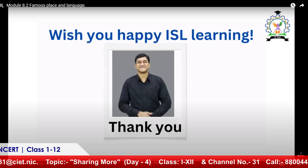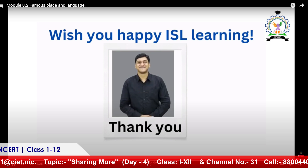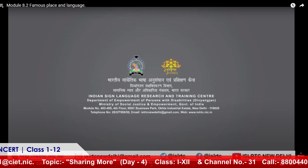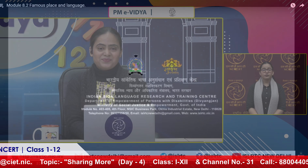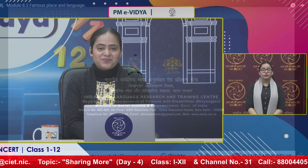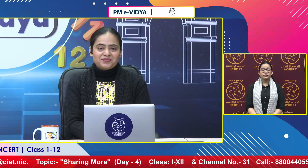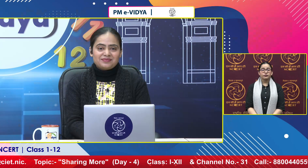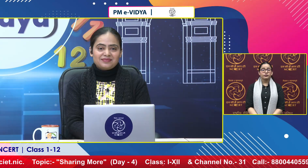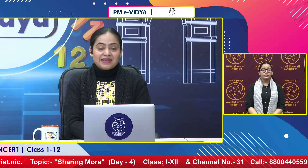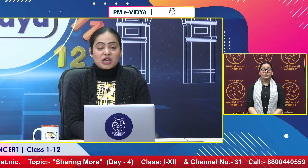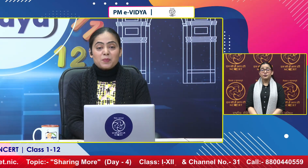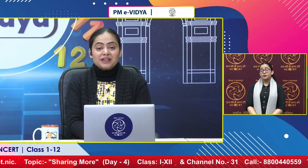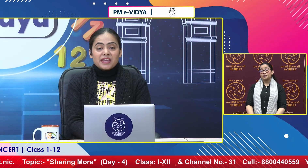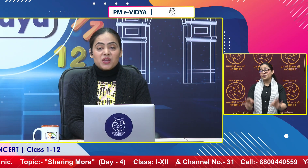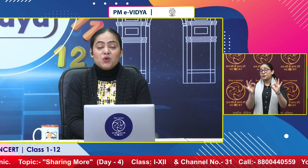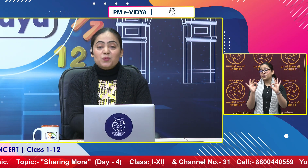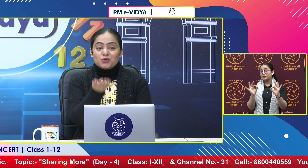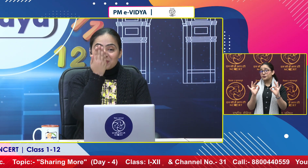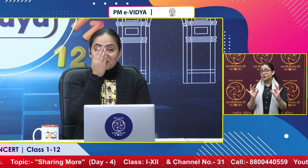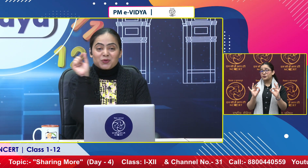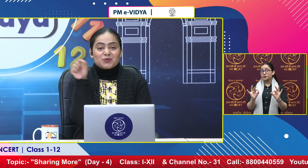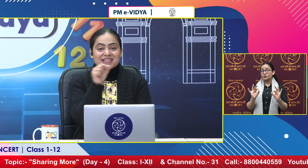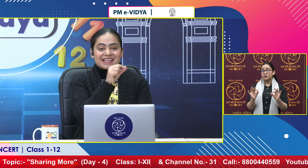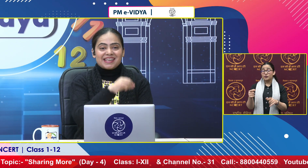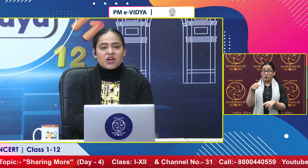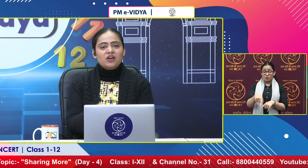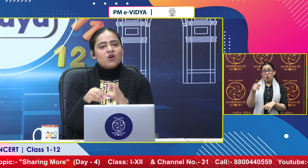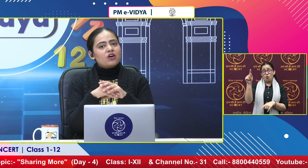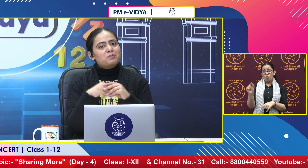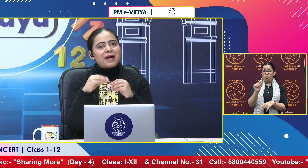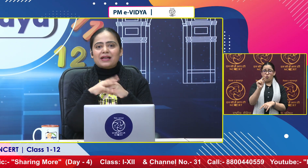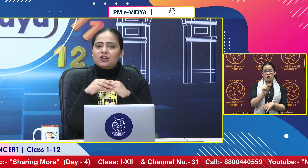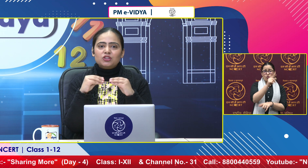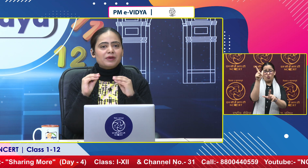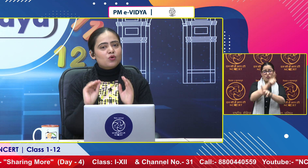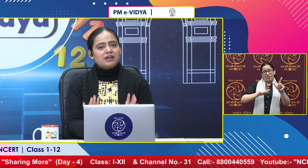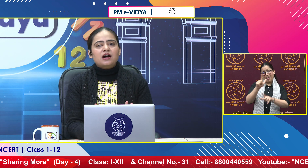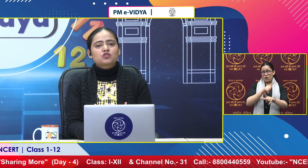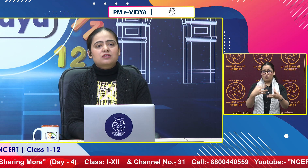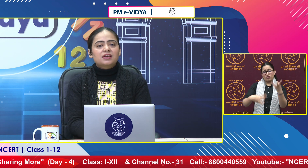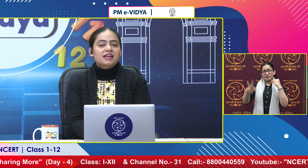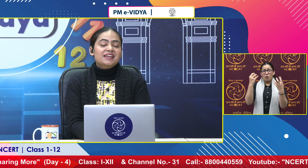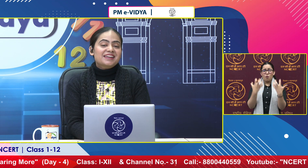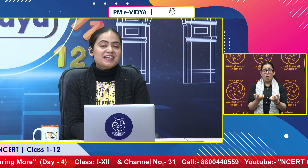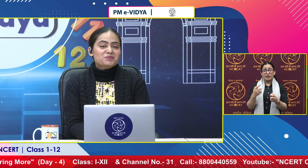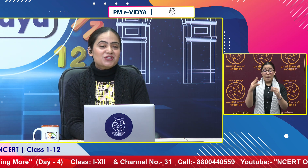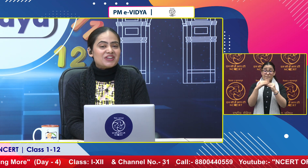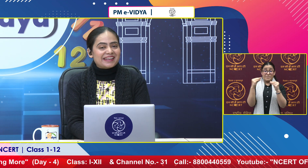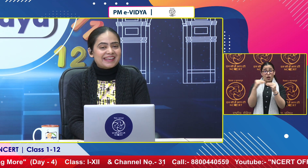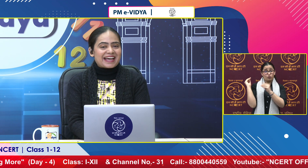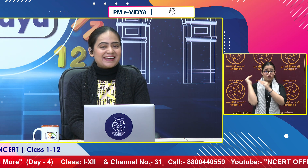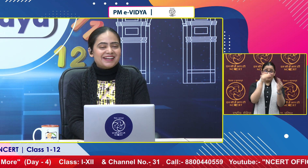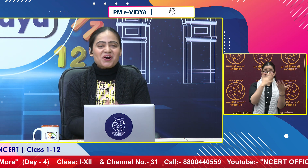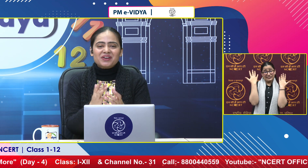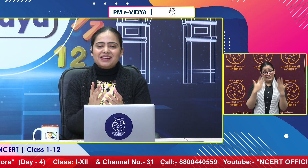धन्यवाद। क्या बात है, मुझे भी उर्दू सीखनी है और बैंगलोर तो मैं होकर आ चुकी, लेकिन नेक्स्ट मुझे